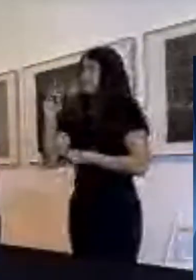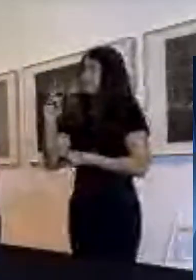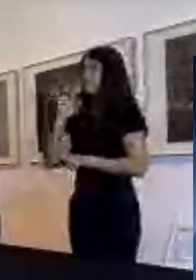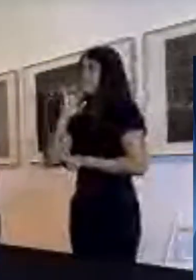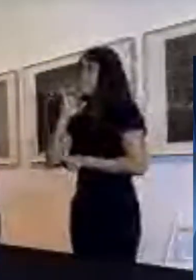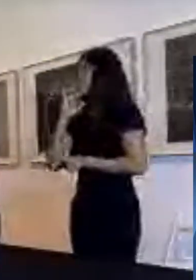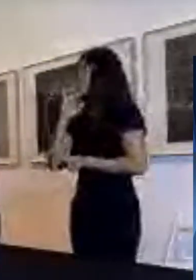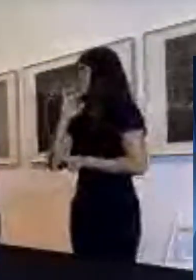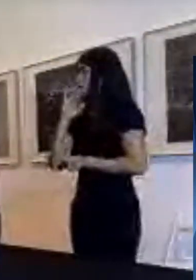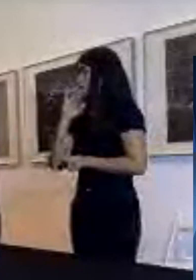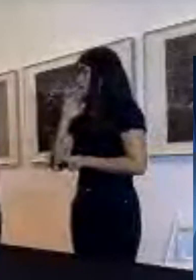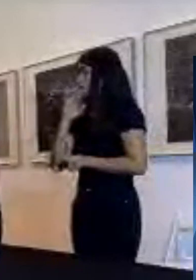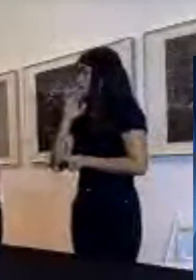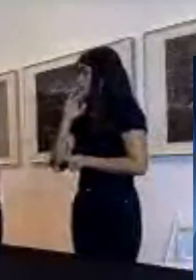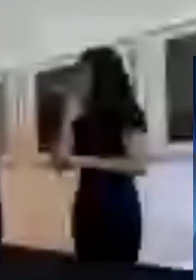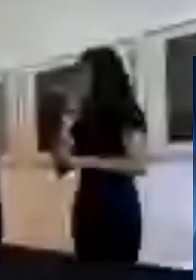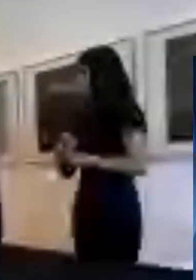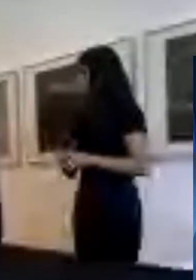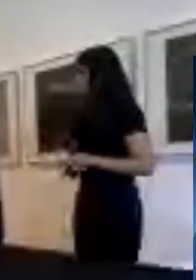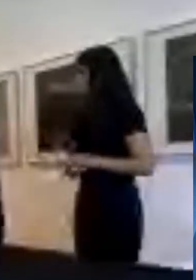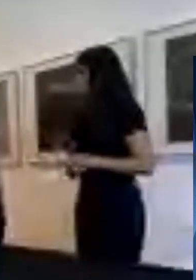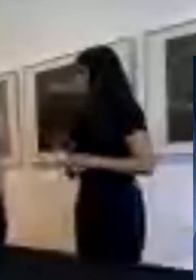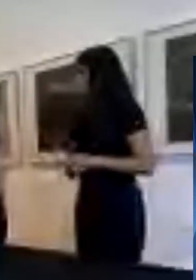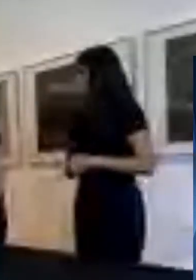como de 20 minutos. Fue: